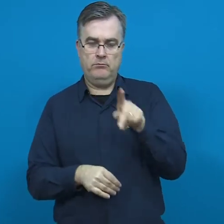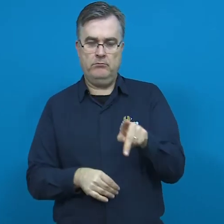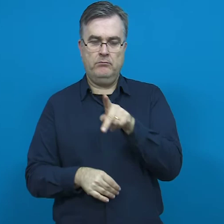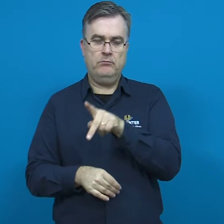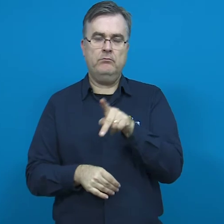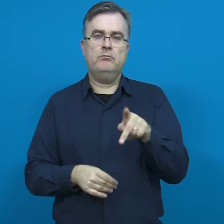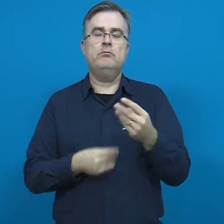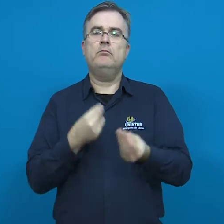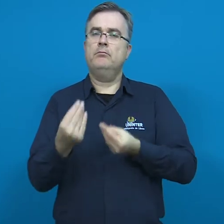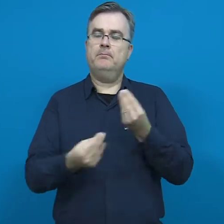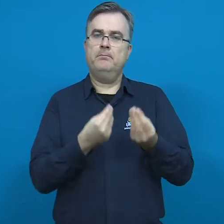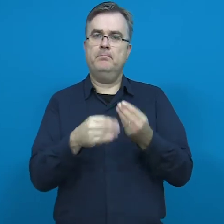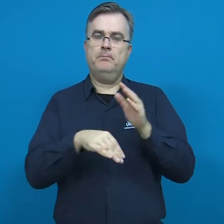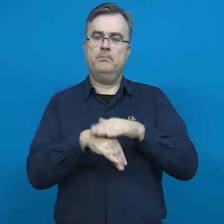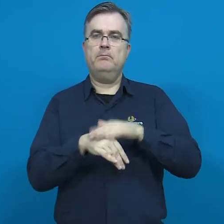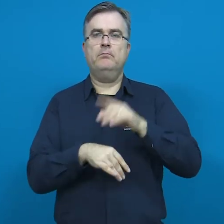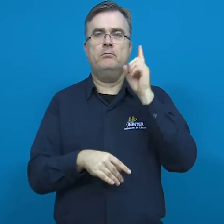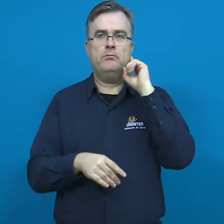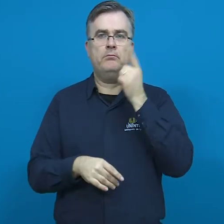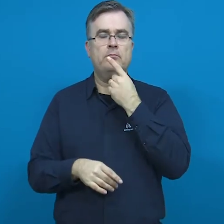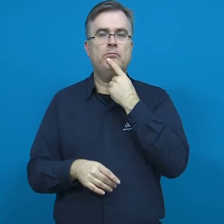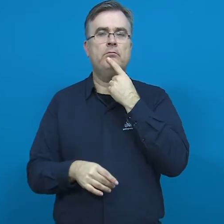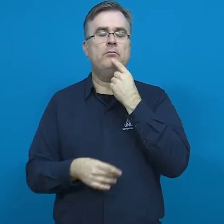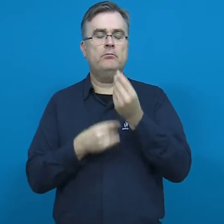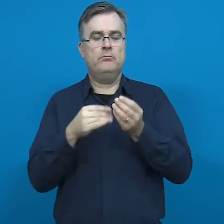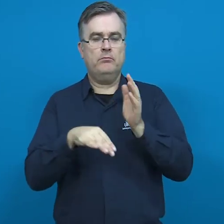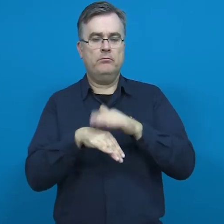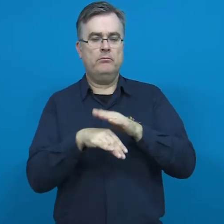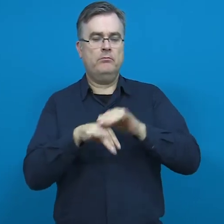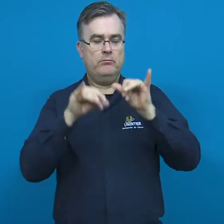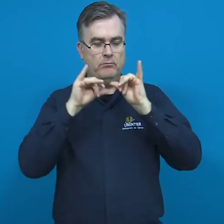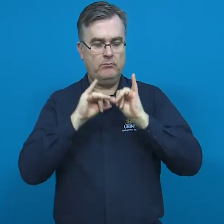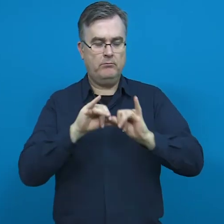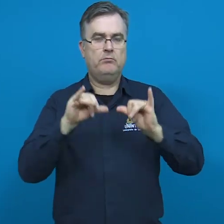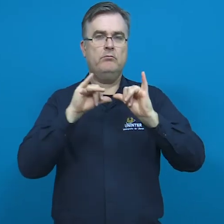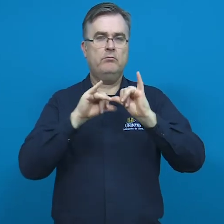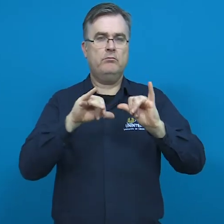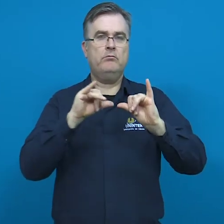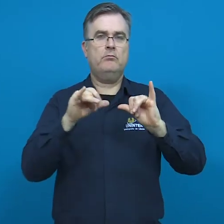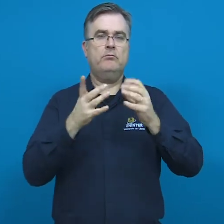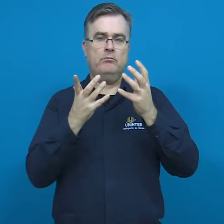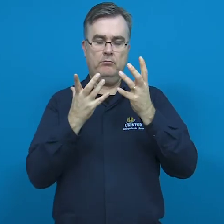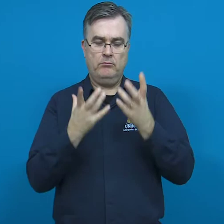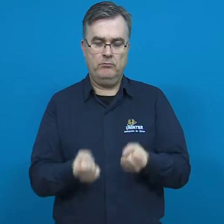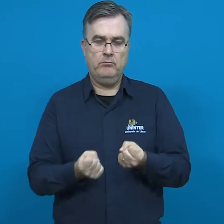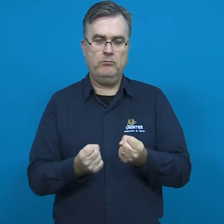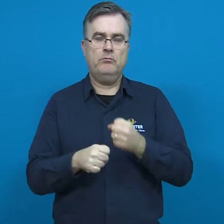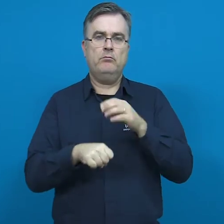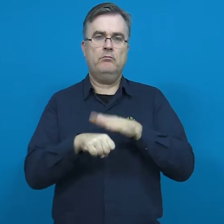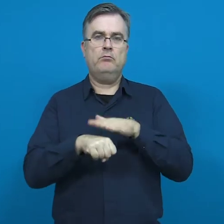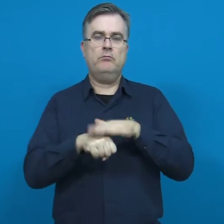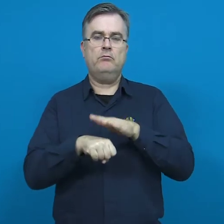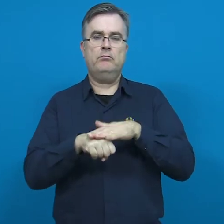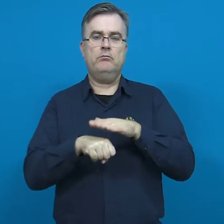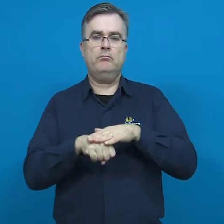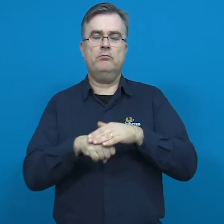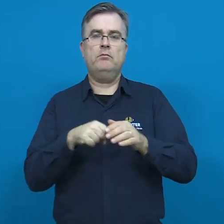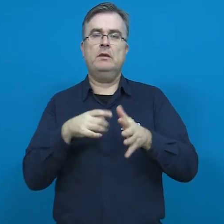para professores como para surdos, e também para divulgação e